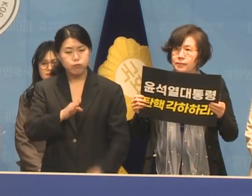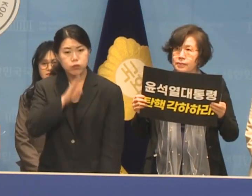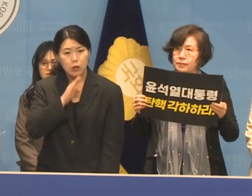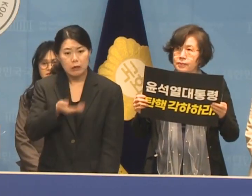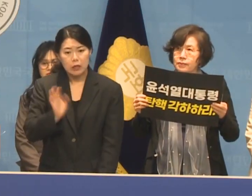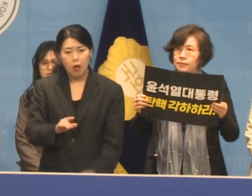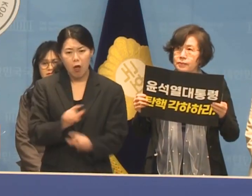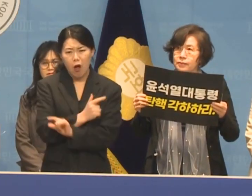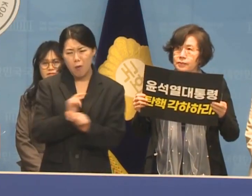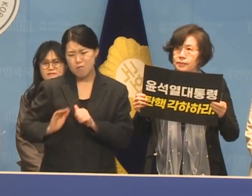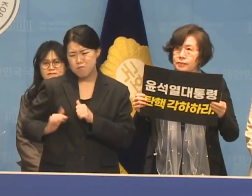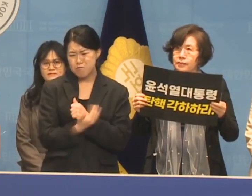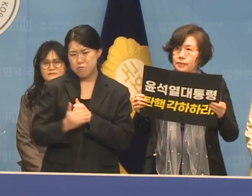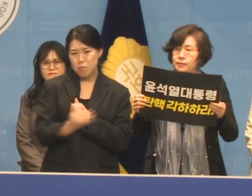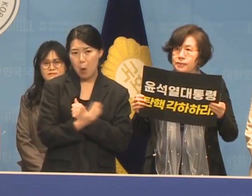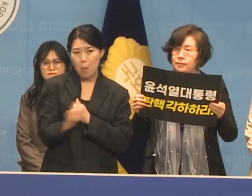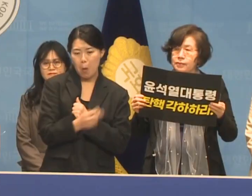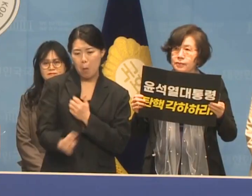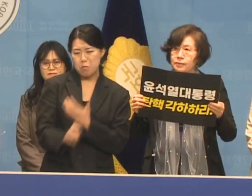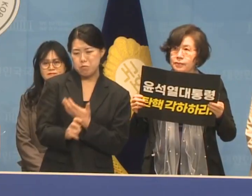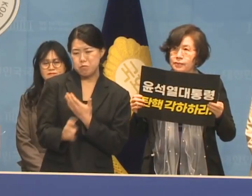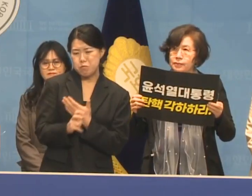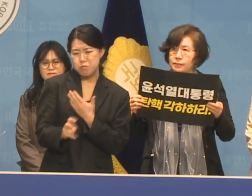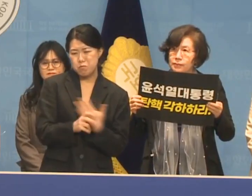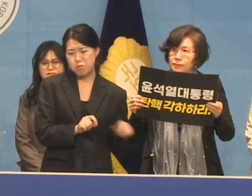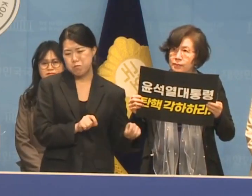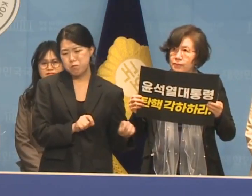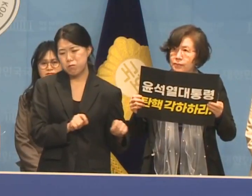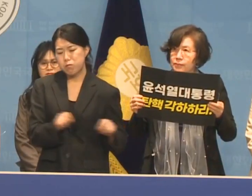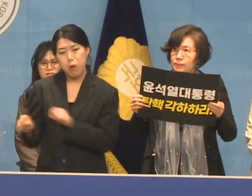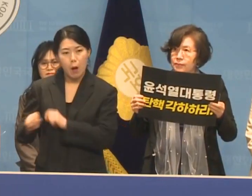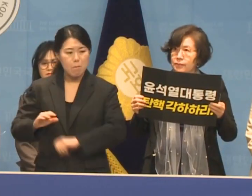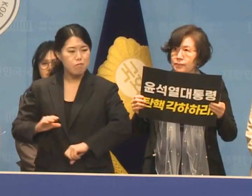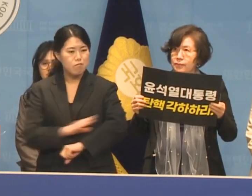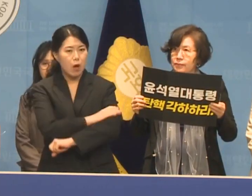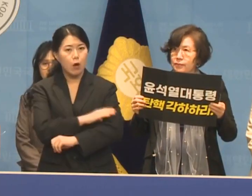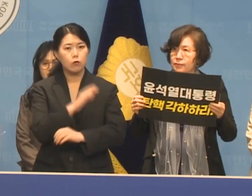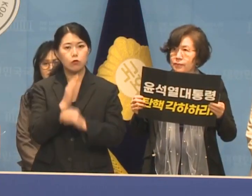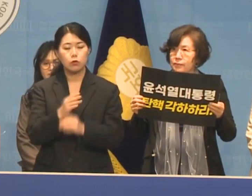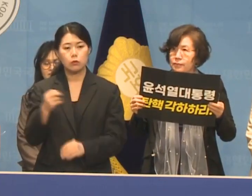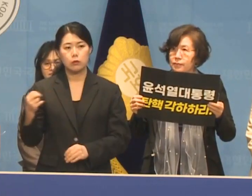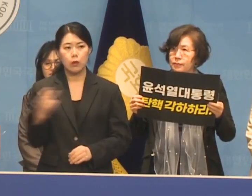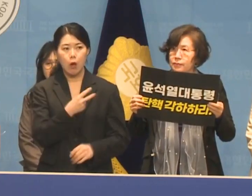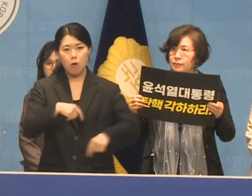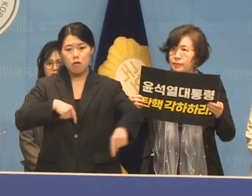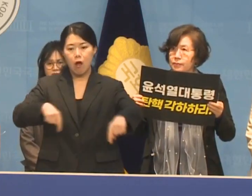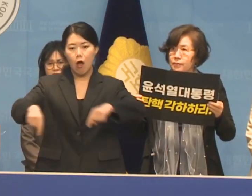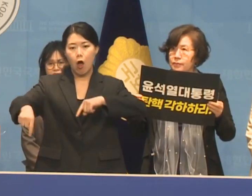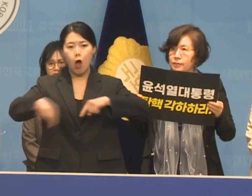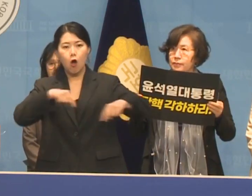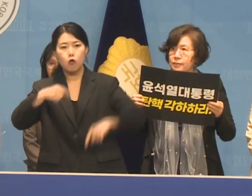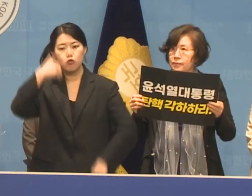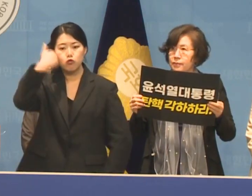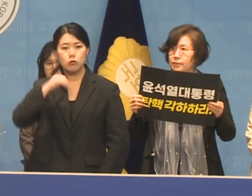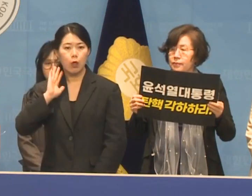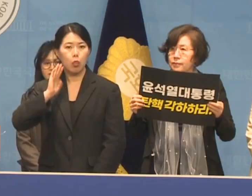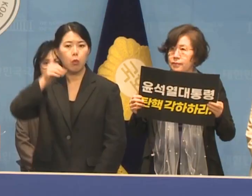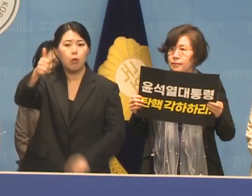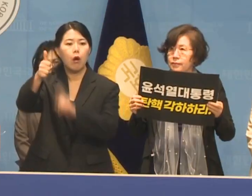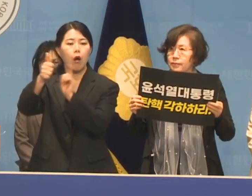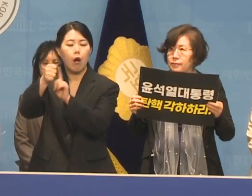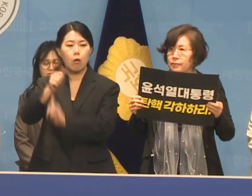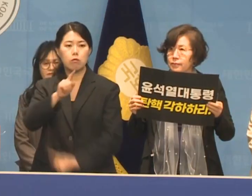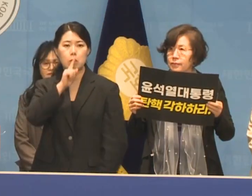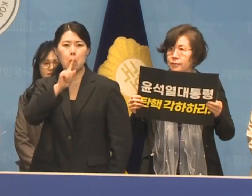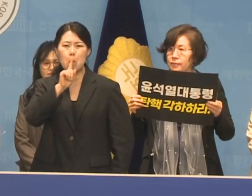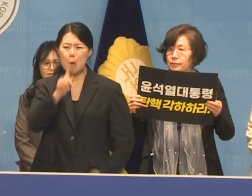온갖 방탄과 불법 판결 지연으로 권력을 휘두르고 있고 정당한 통치활동을 한 대통령은 오히려 말도